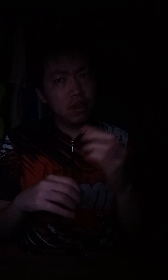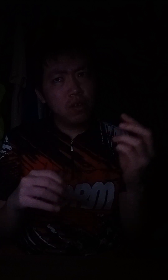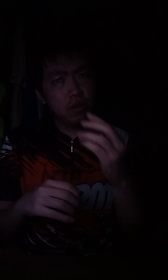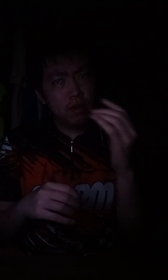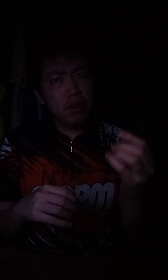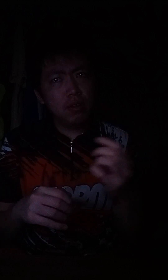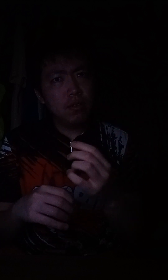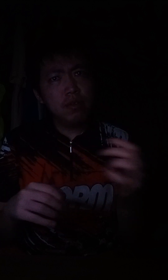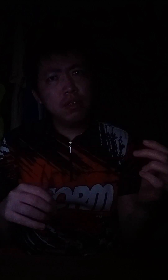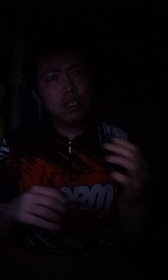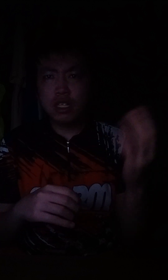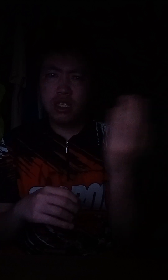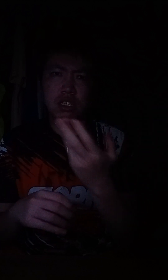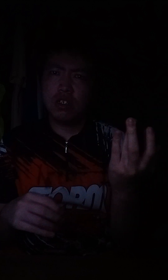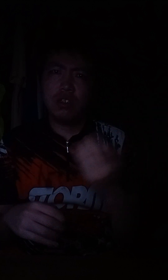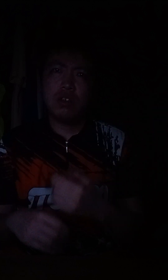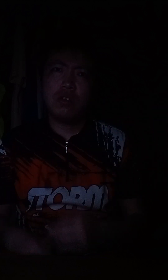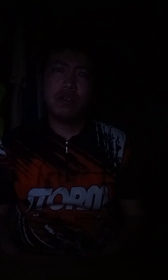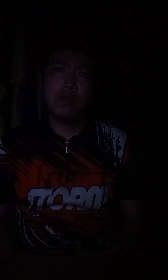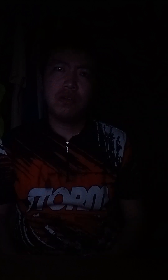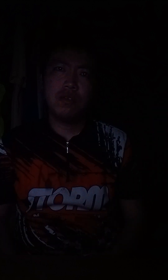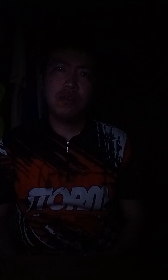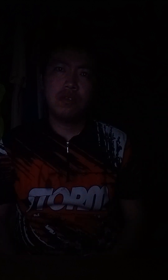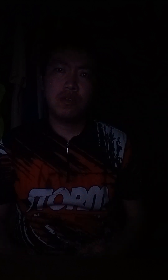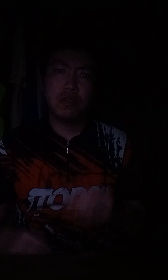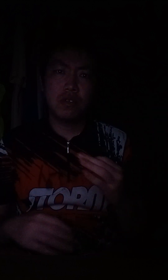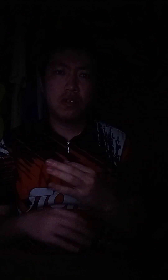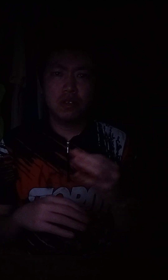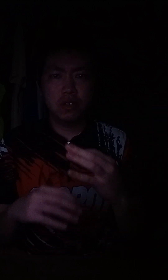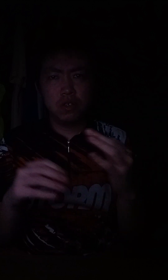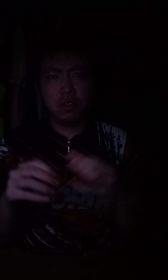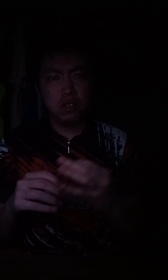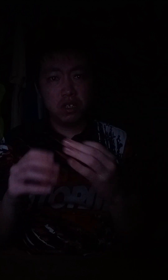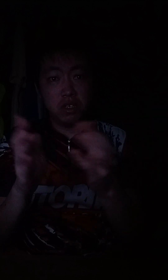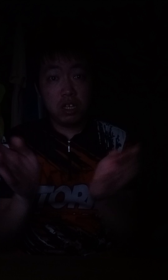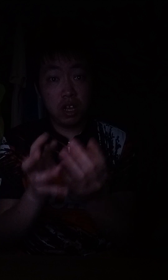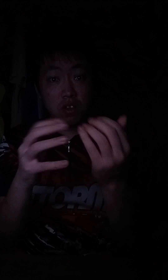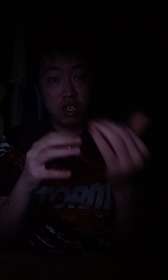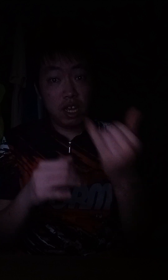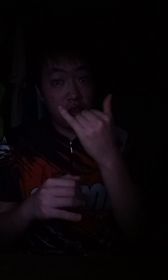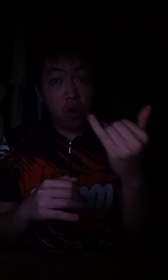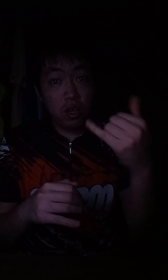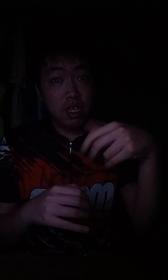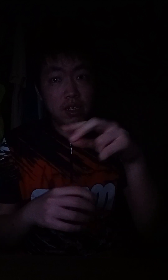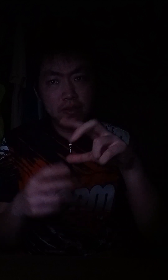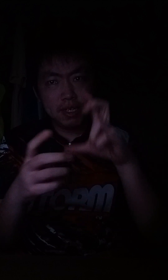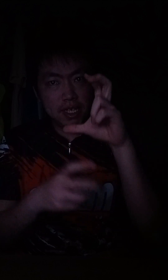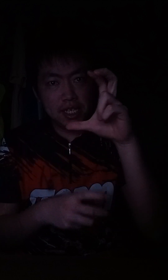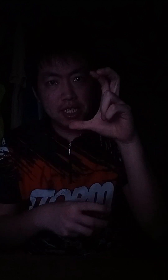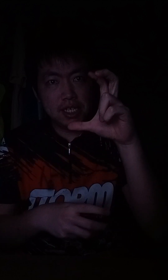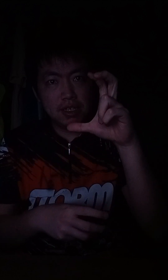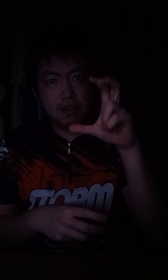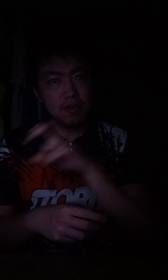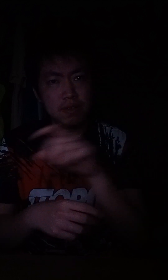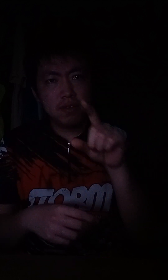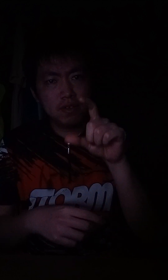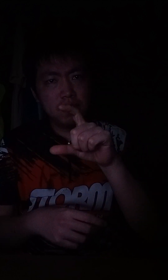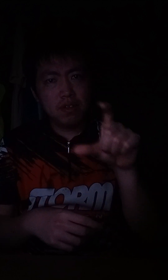누구도 의심하지 않았습니다. 아 근데 왜 밀카 커피 있잖아요. 커피잔 이만한 커피 근데 뚜껑식으로 돼.